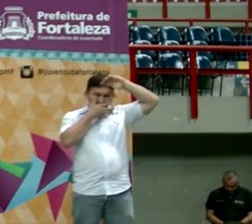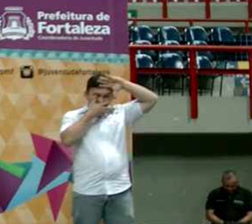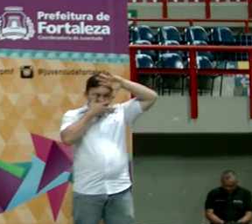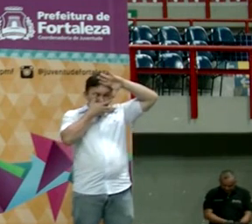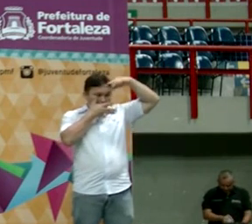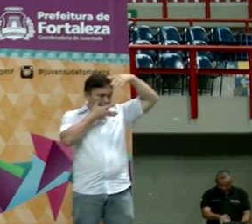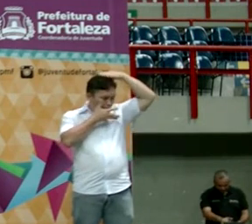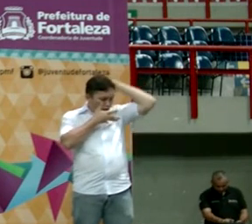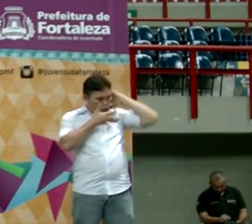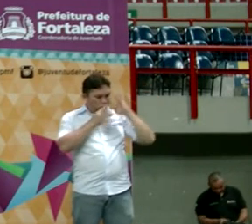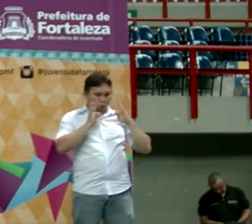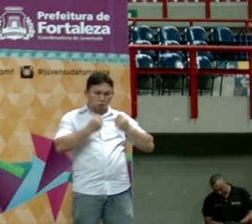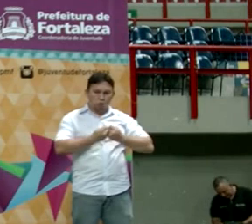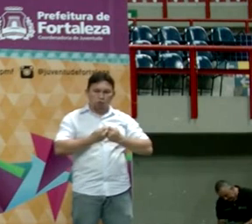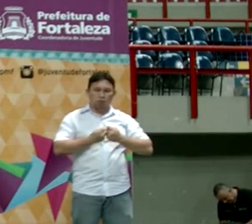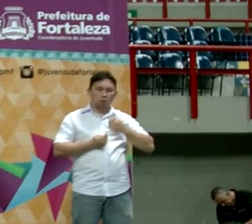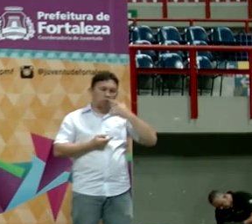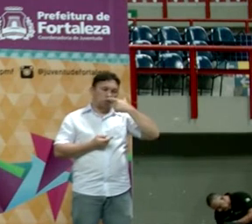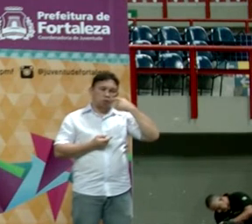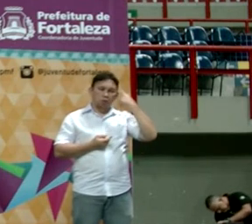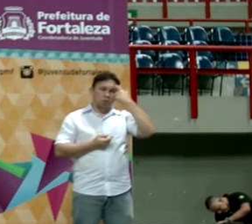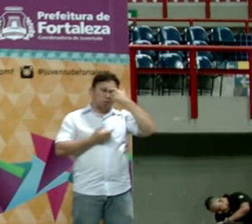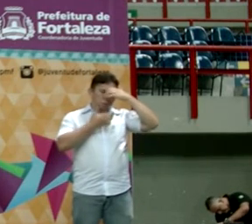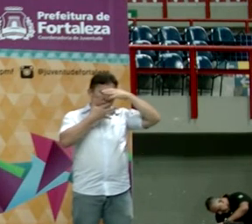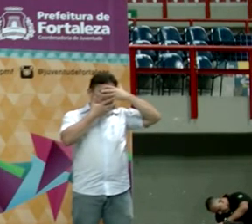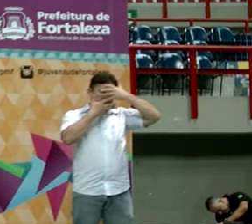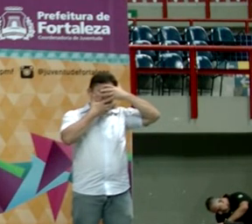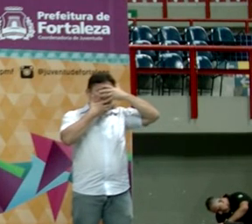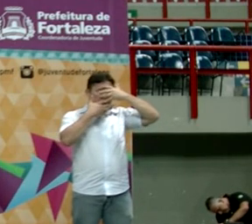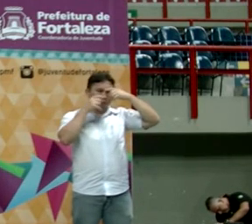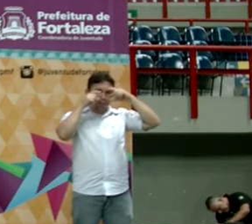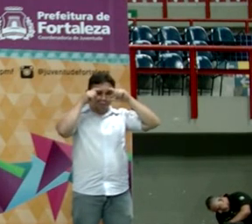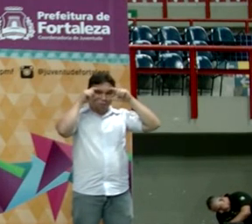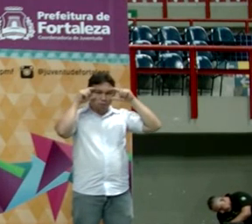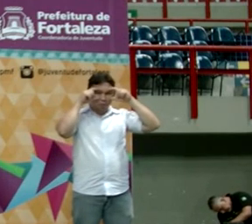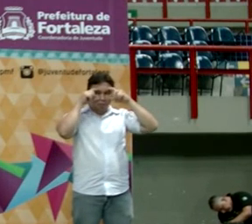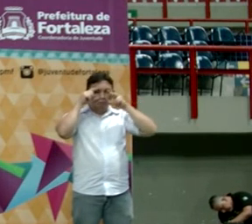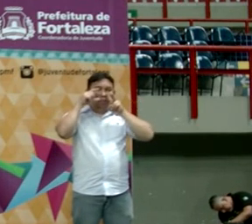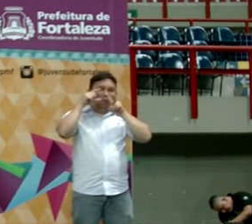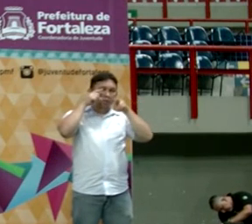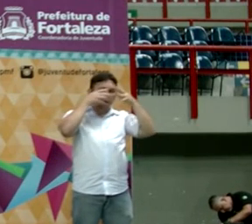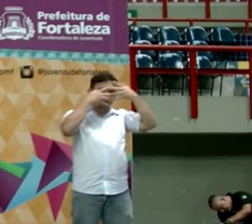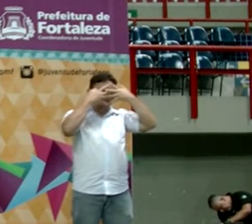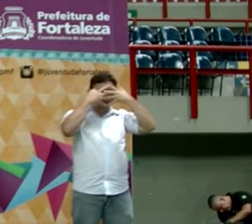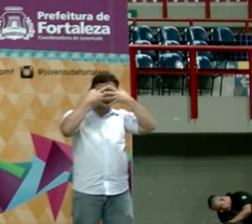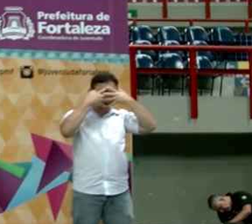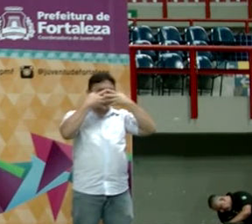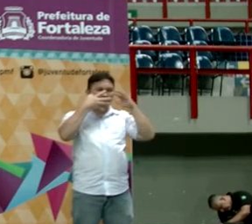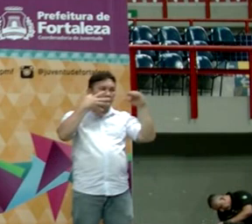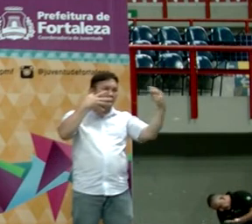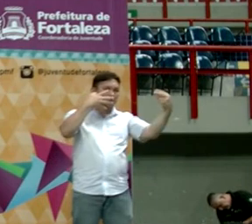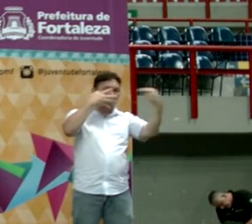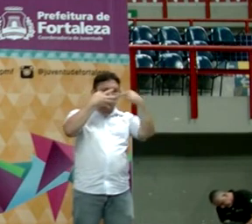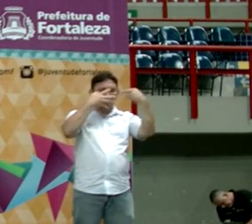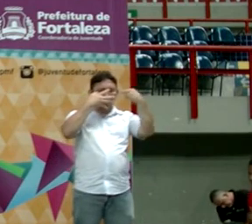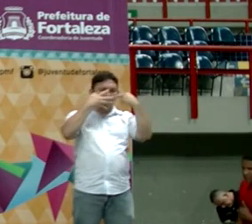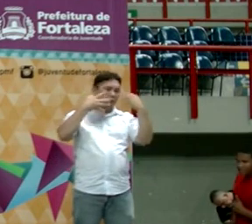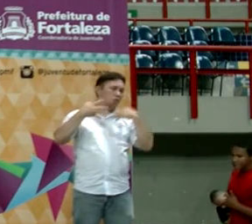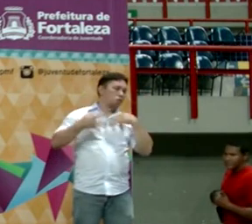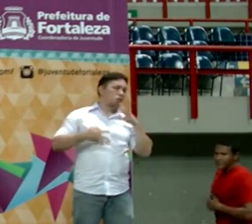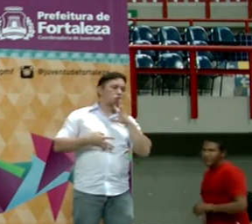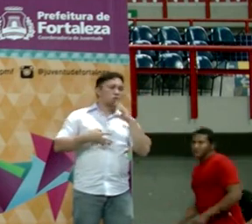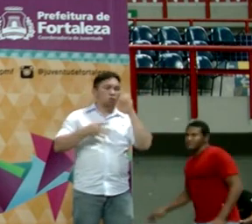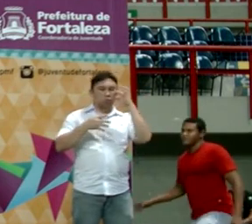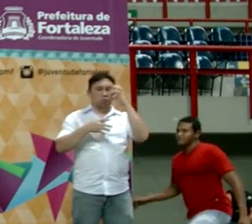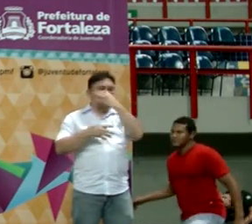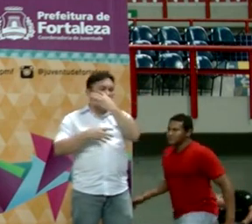tudo, que até os olhos ficam cobertos, fica um espaço, ele consegue ver, mas você de fora tem dificuldade de ver até qual é